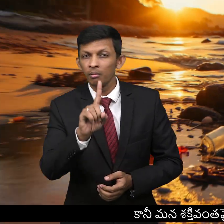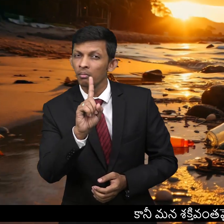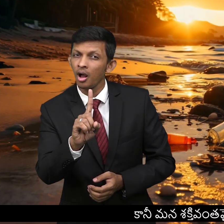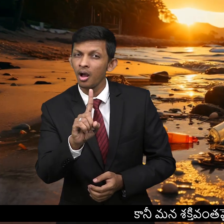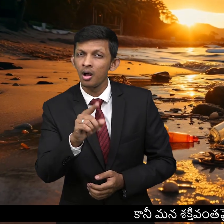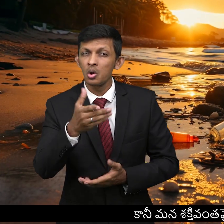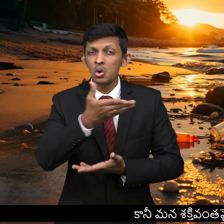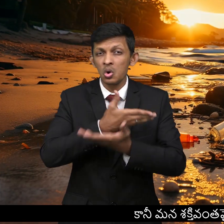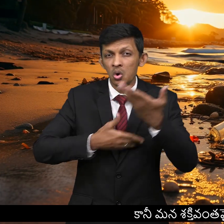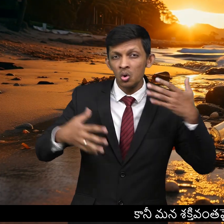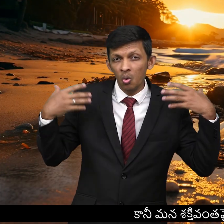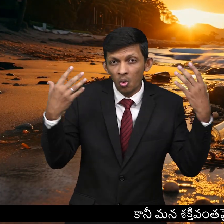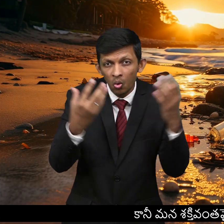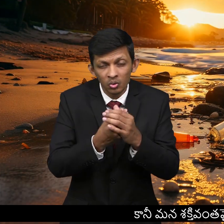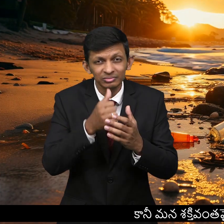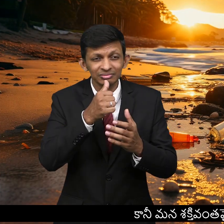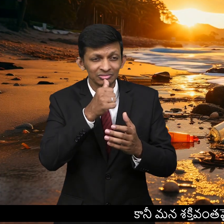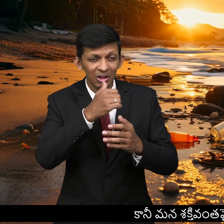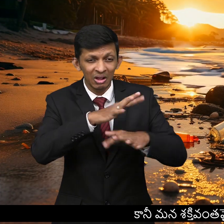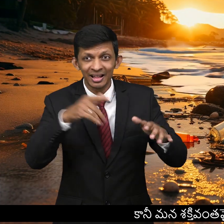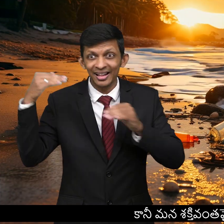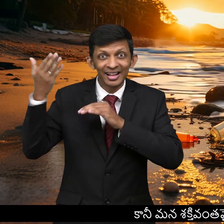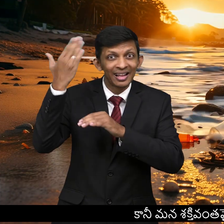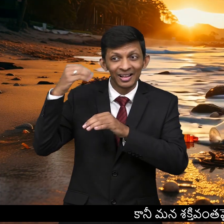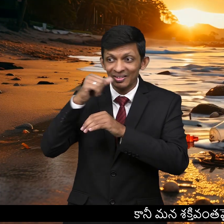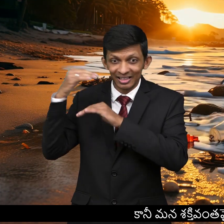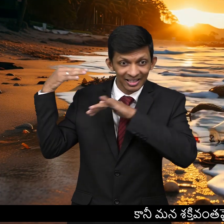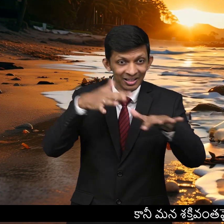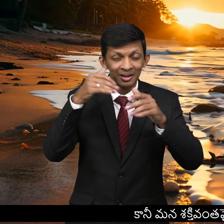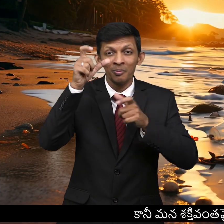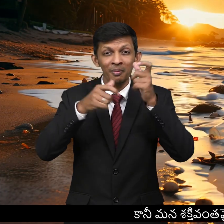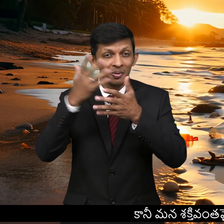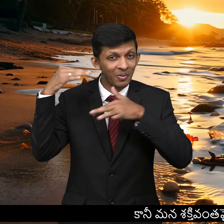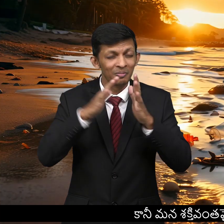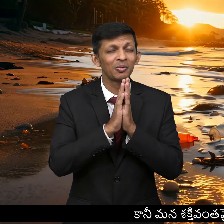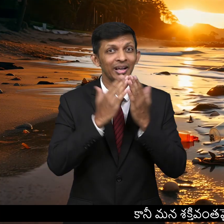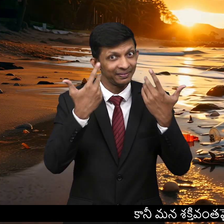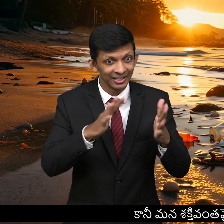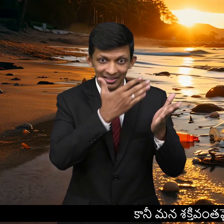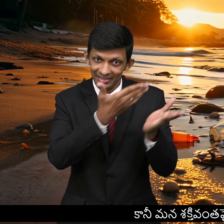కానీ మన శక్తివంతమైన నది ఇబ్బందుల్లో ఉంది.